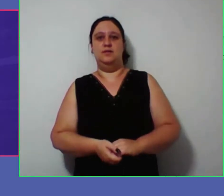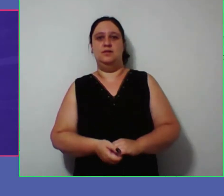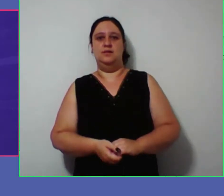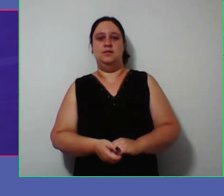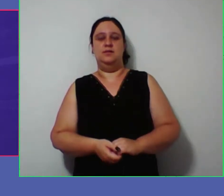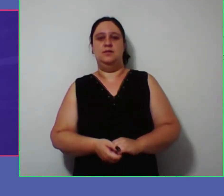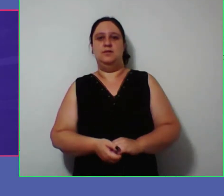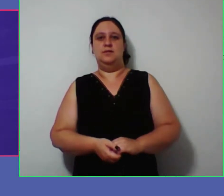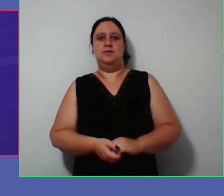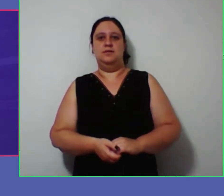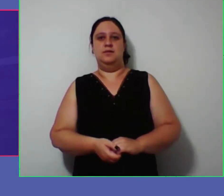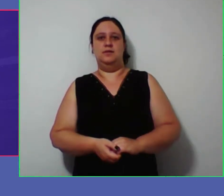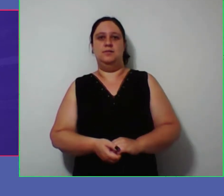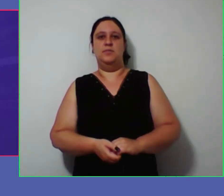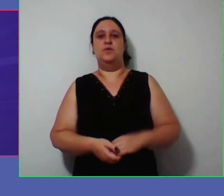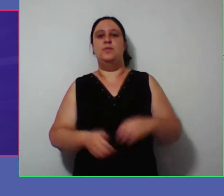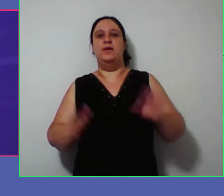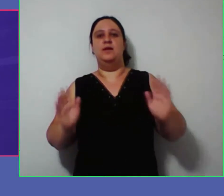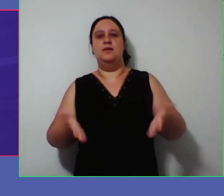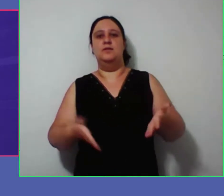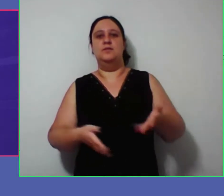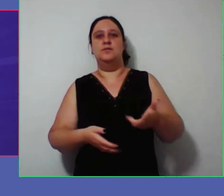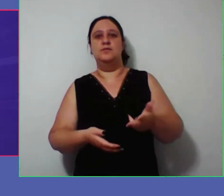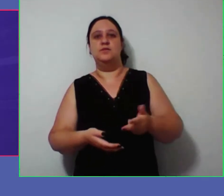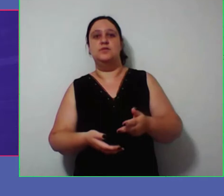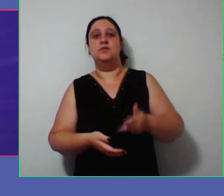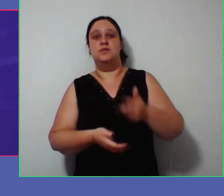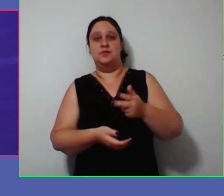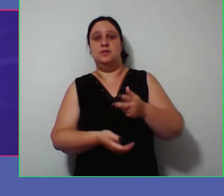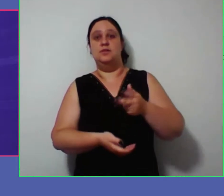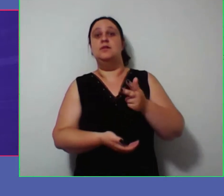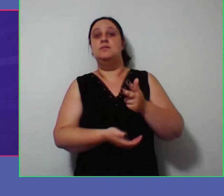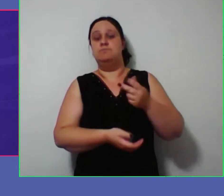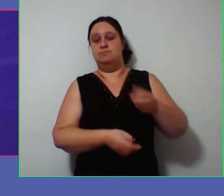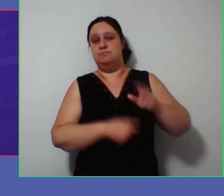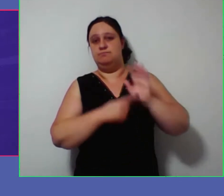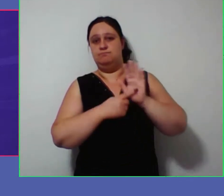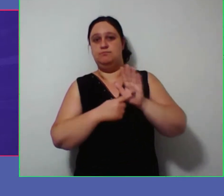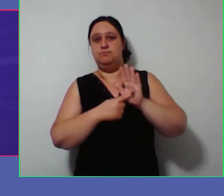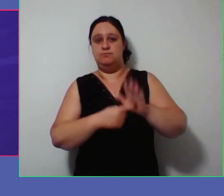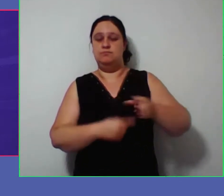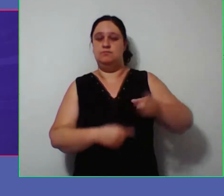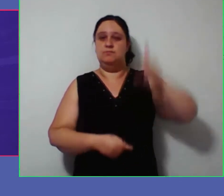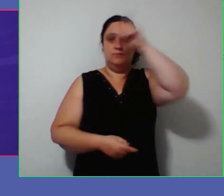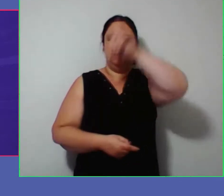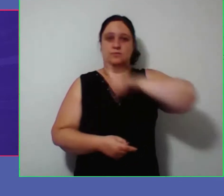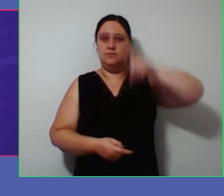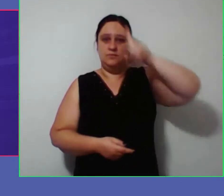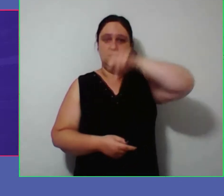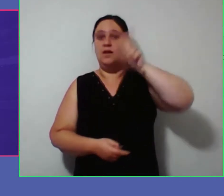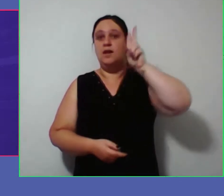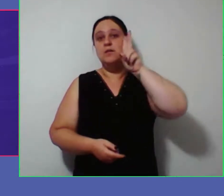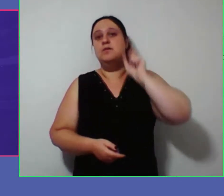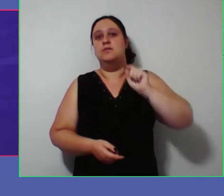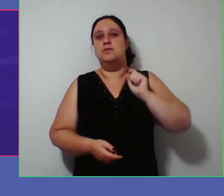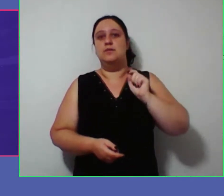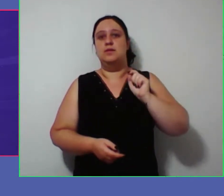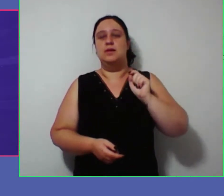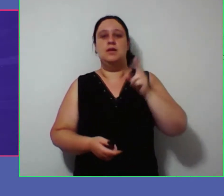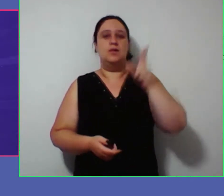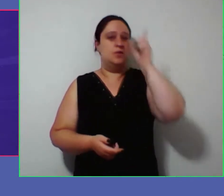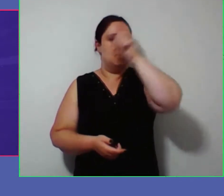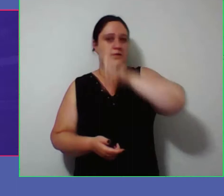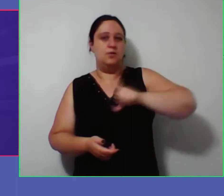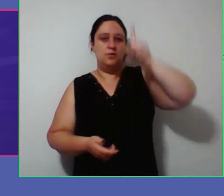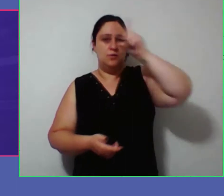transmitida essa mensagem num domingo, sempre lembramos que aos domingos nós fazemos as nossas